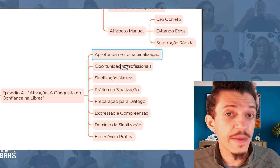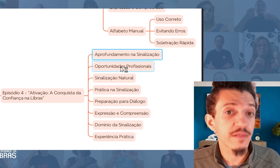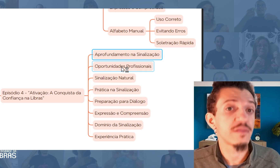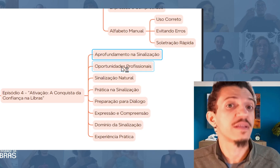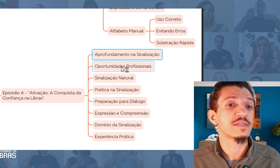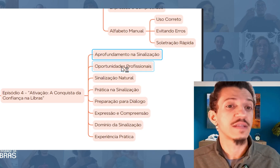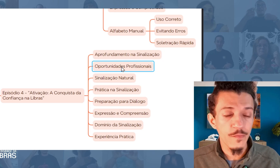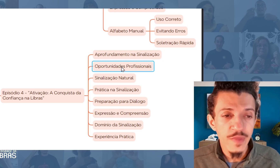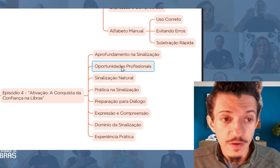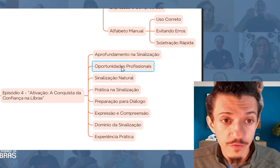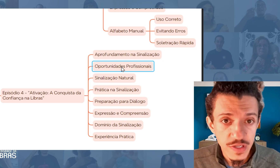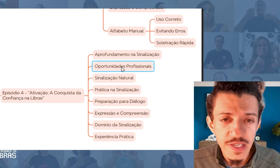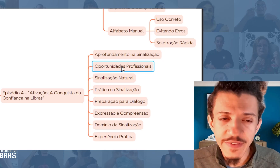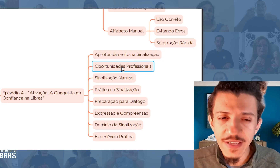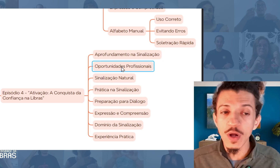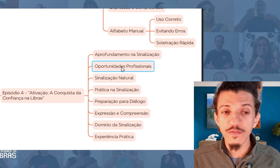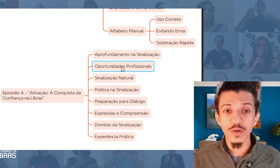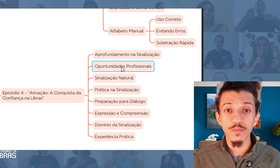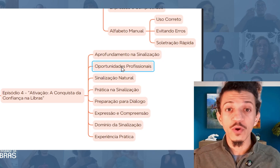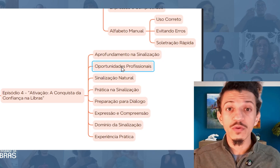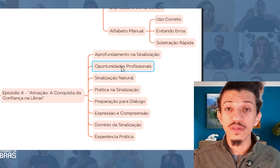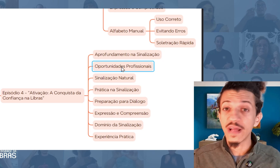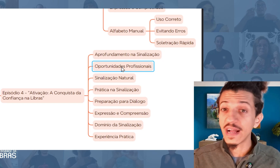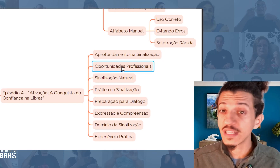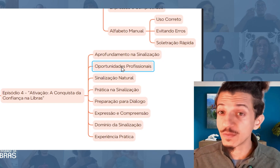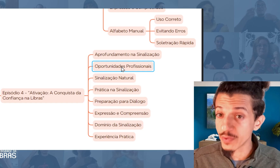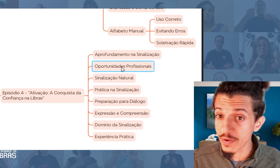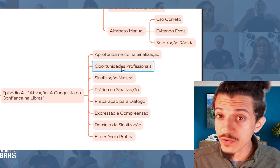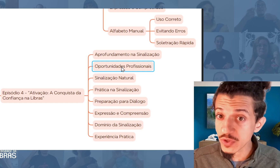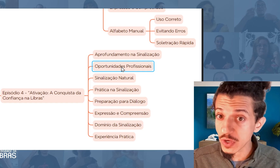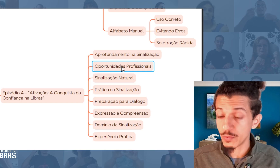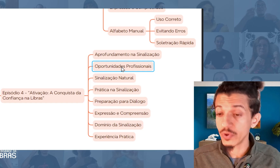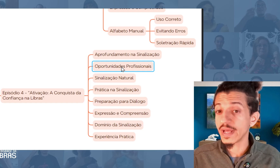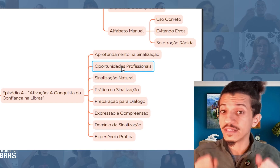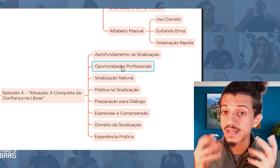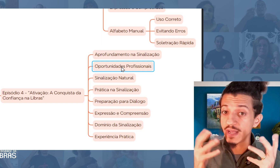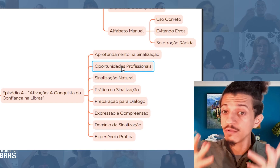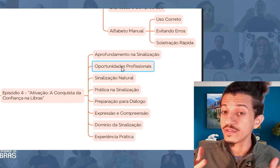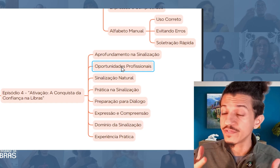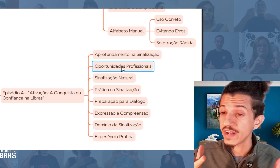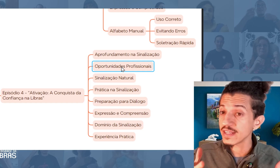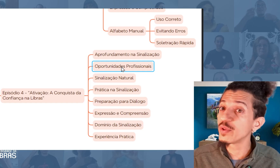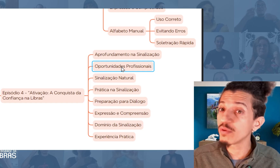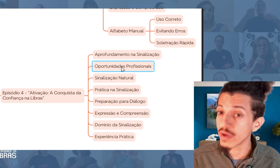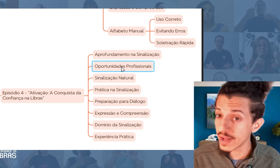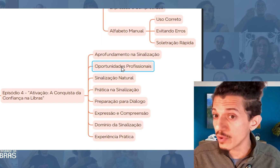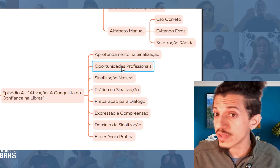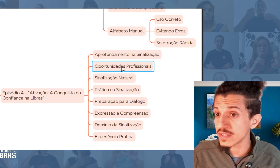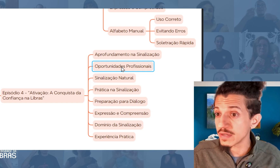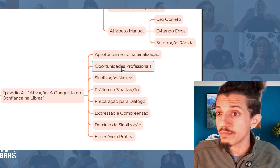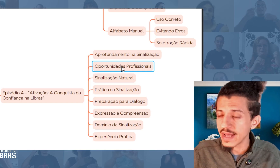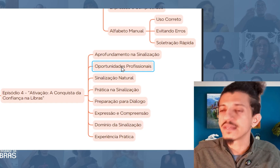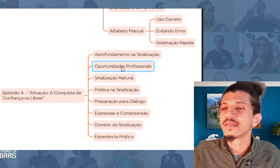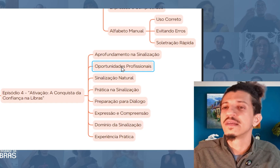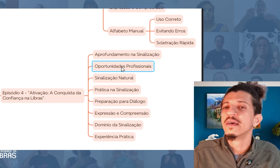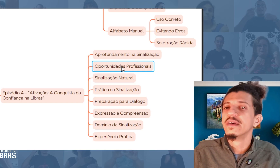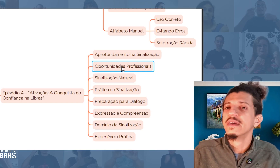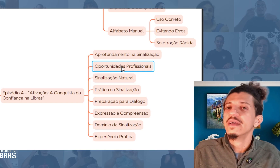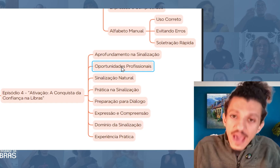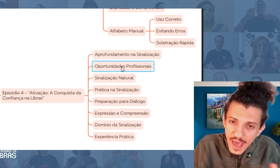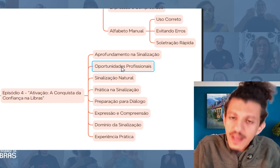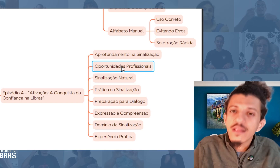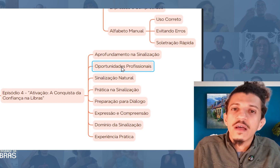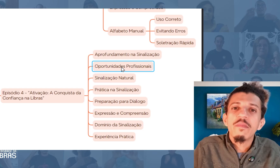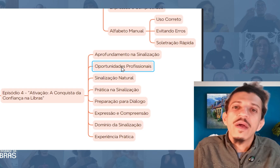da sinalização, você vai descobrir novas oportunidades profissionais, porque a Libras é um diferencial muito grande, tem muitas empresas que